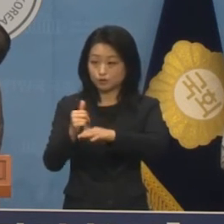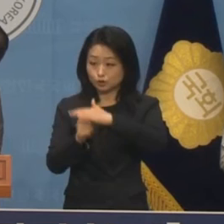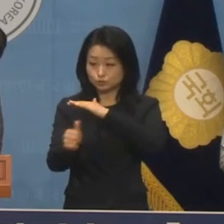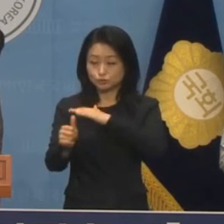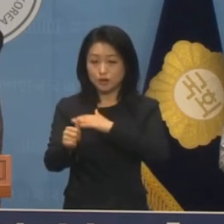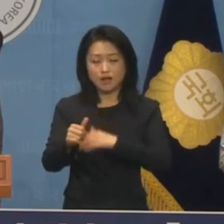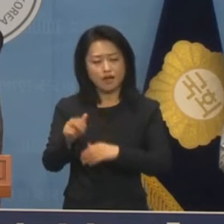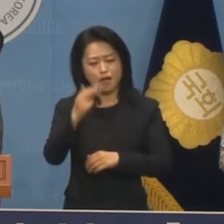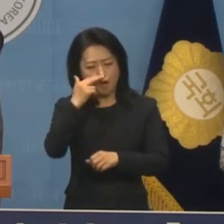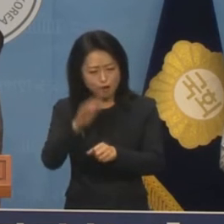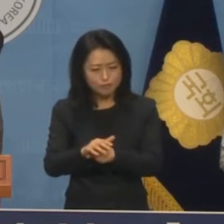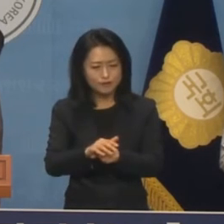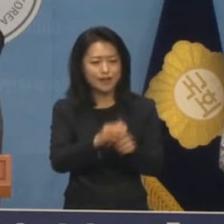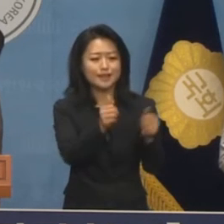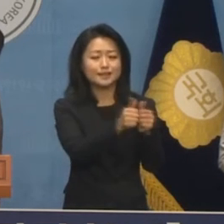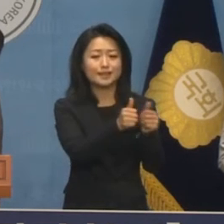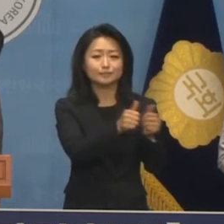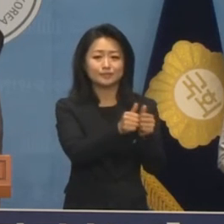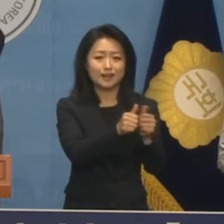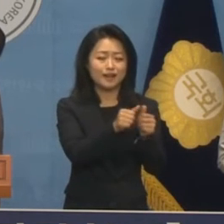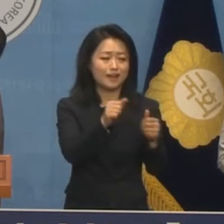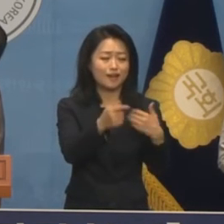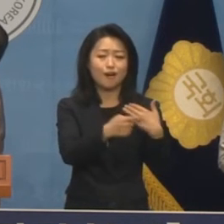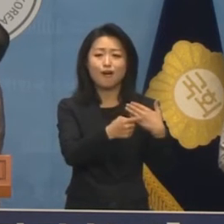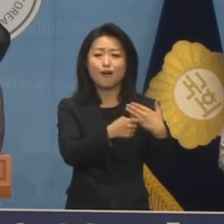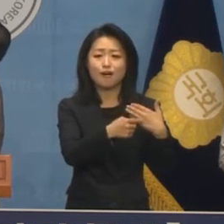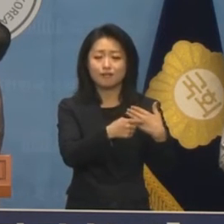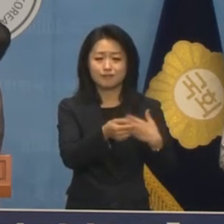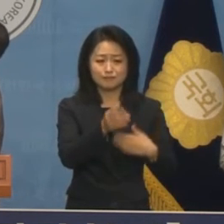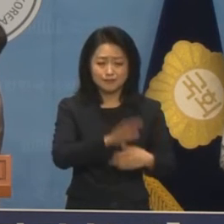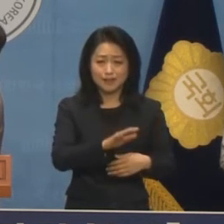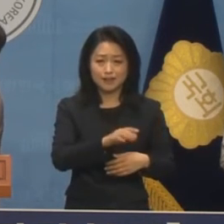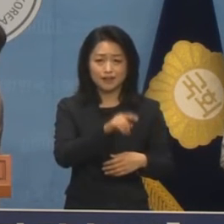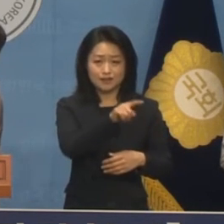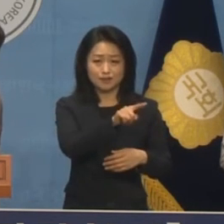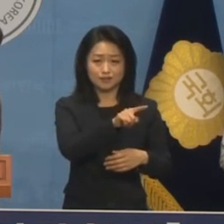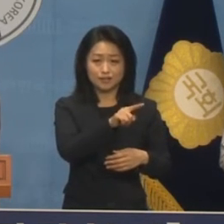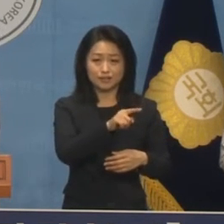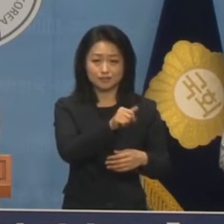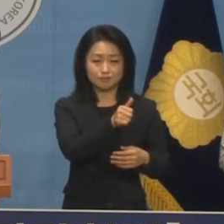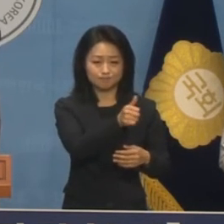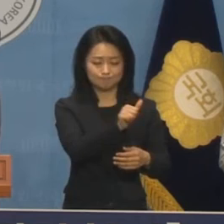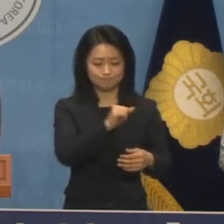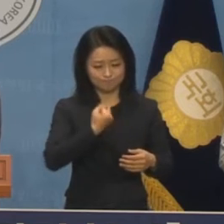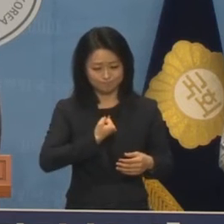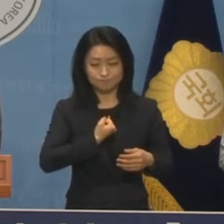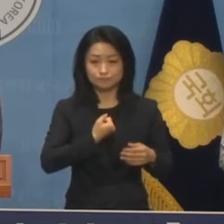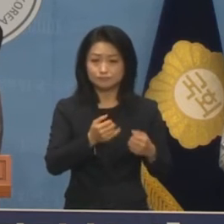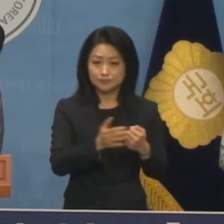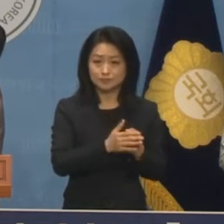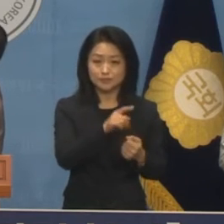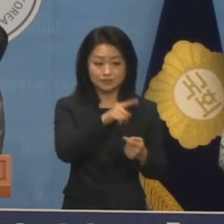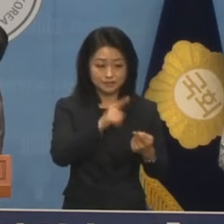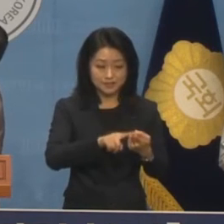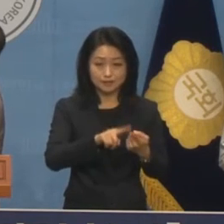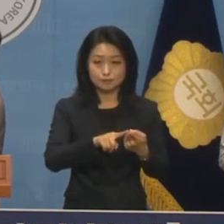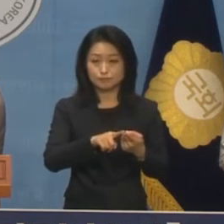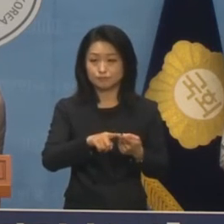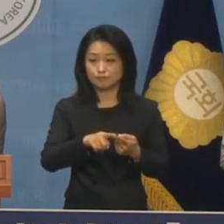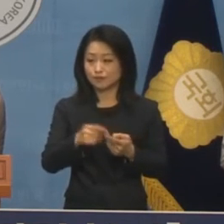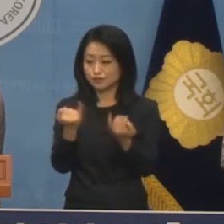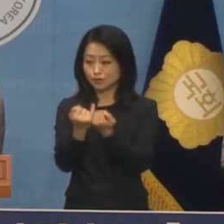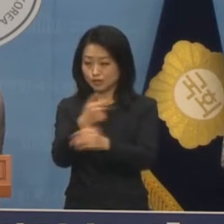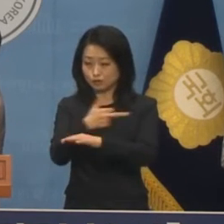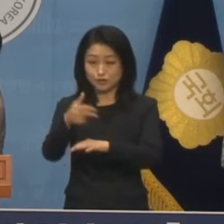다 남성 성기 달고 출전한 선수들 1등한 기록 다 지우라고 항의하는 게 기사가 된 겁니다.